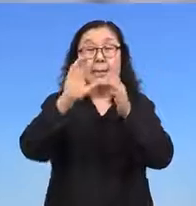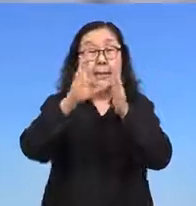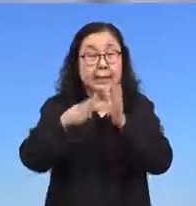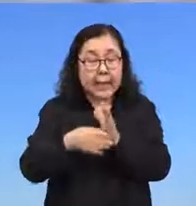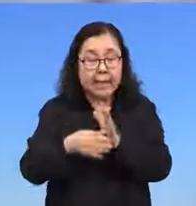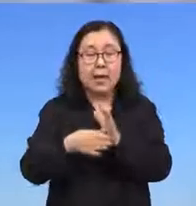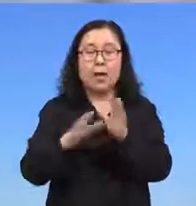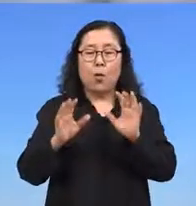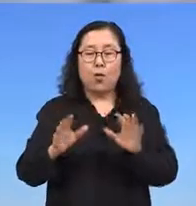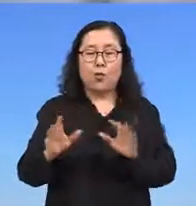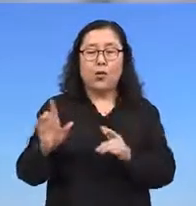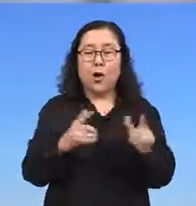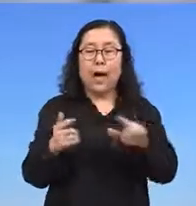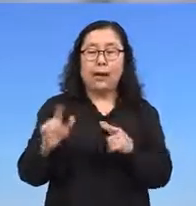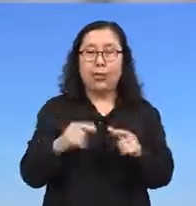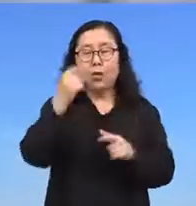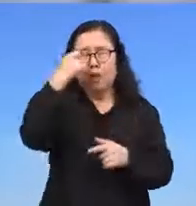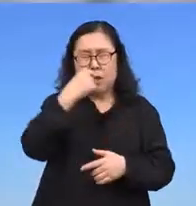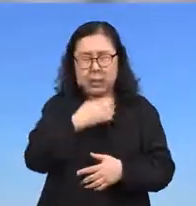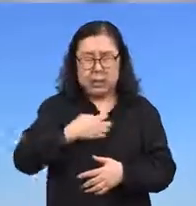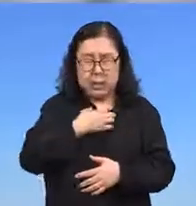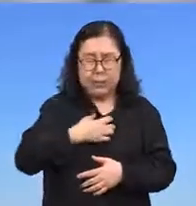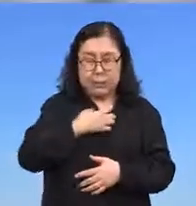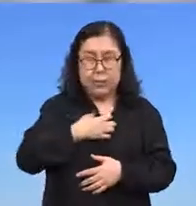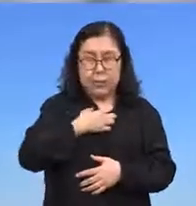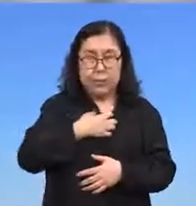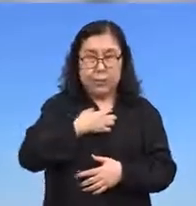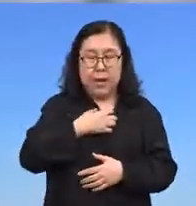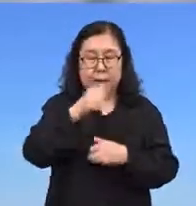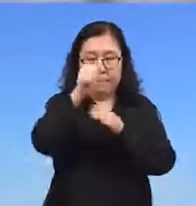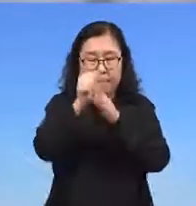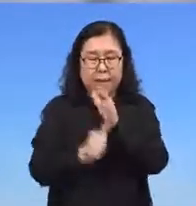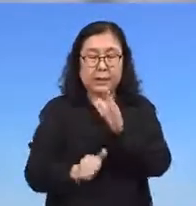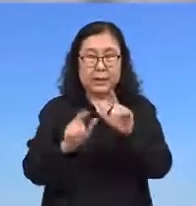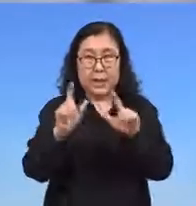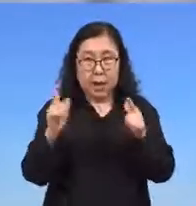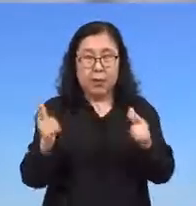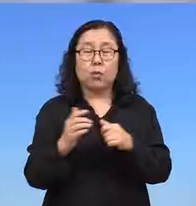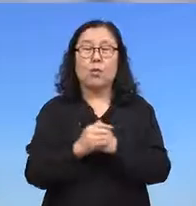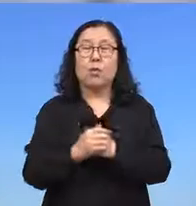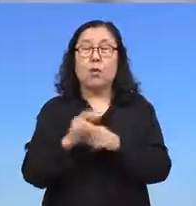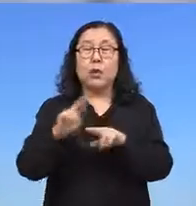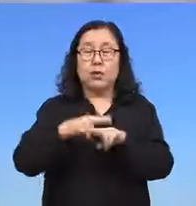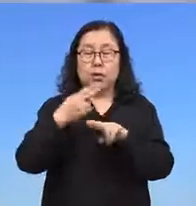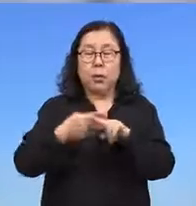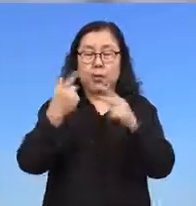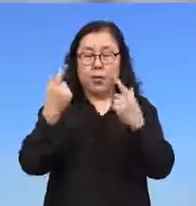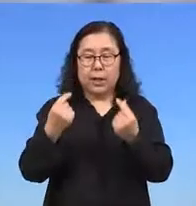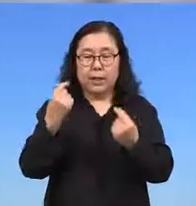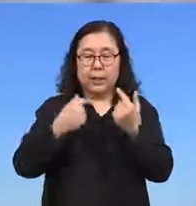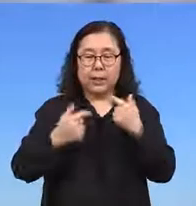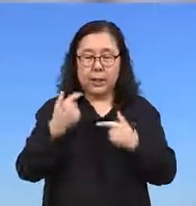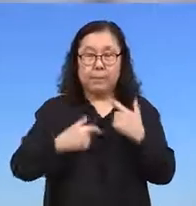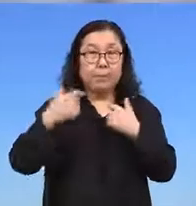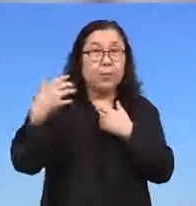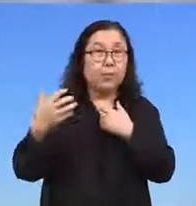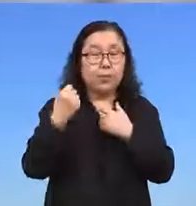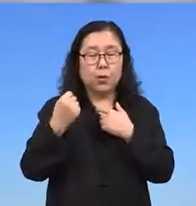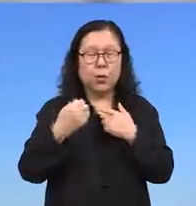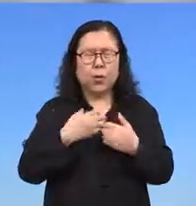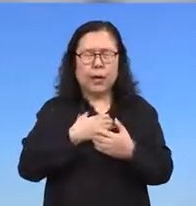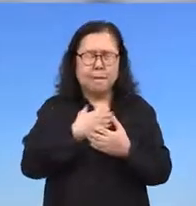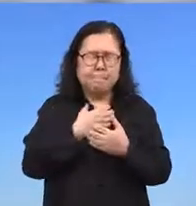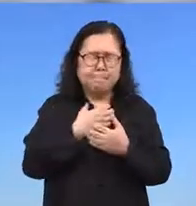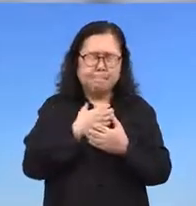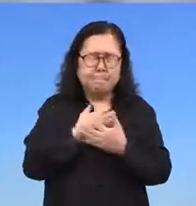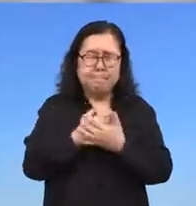역사할 때에 오늘 이 하루는 슬픔으로 함몰되는 하루가 아니라 선물 같은 기쁨으로